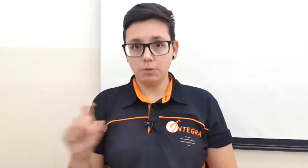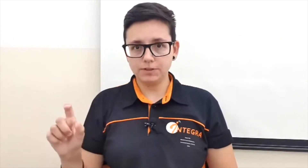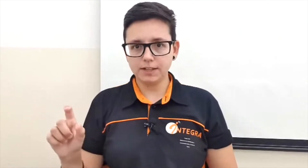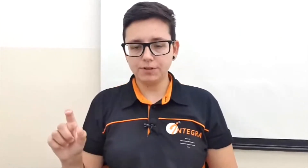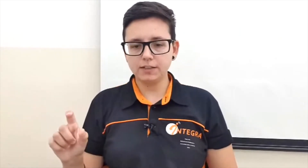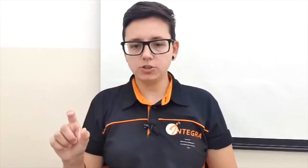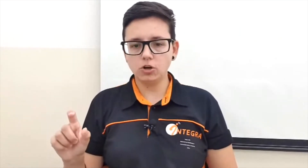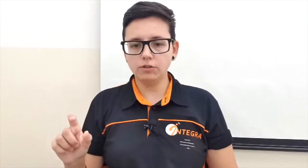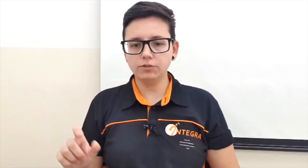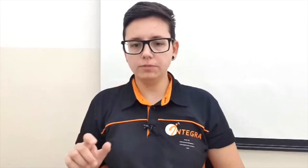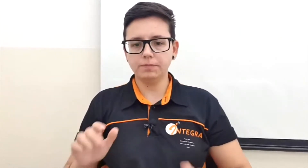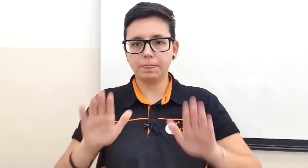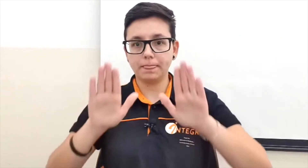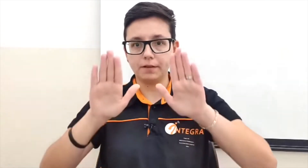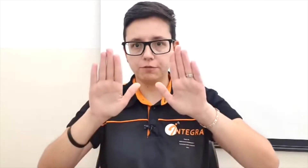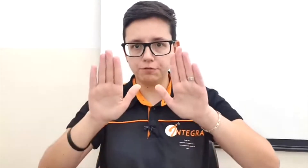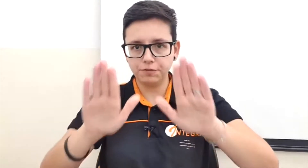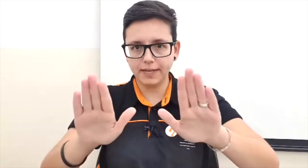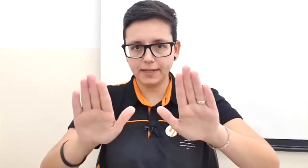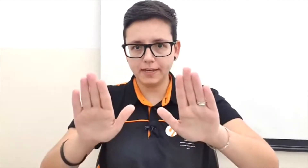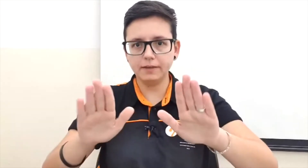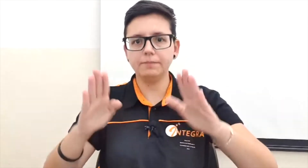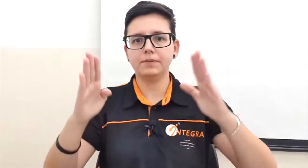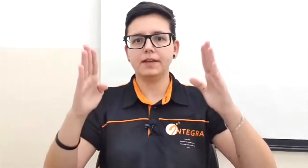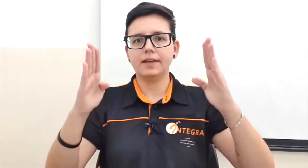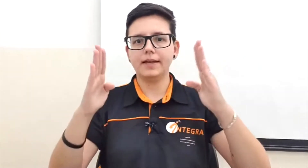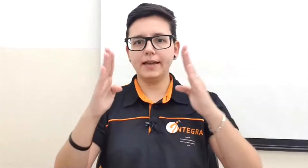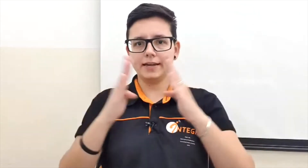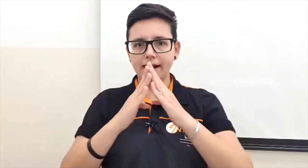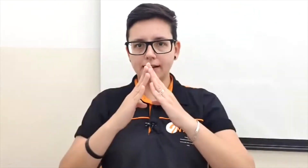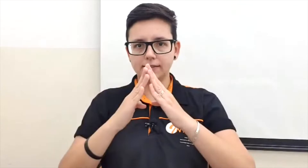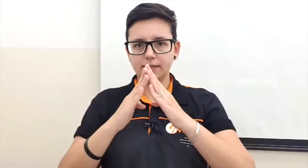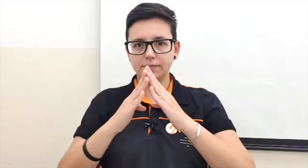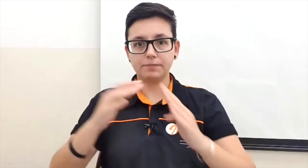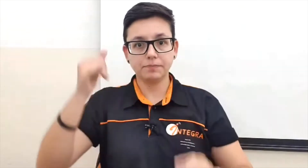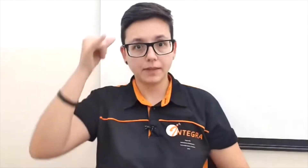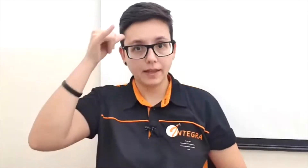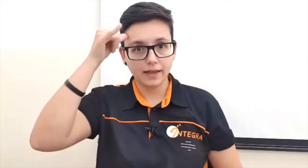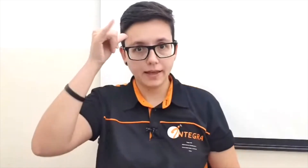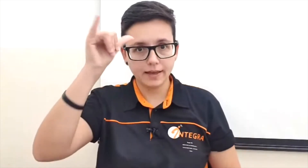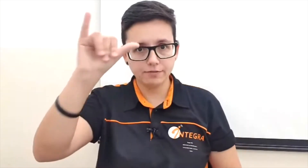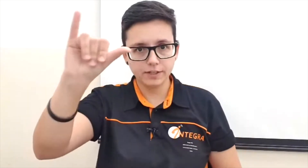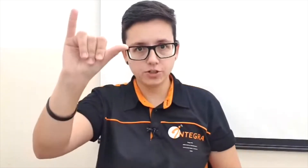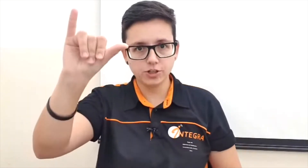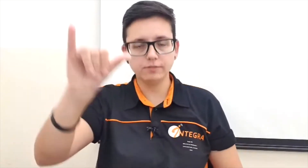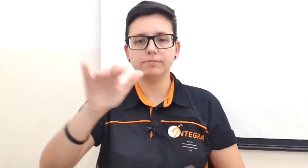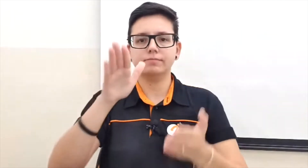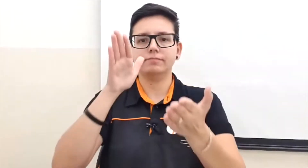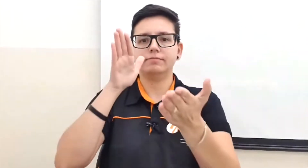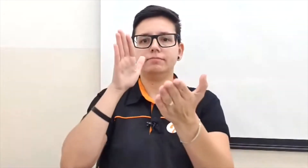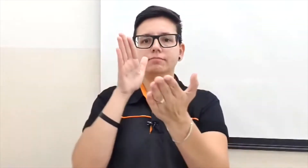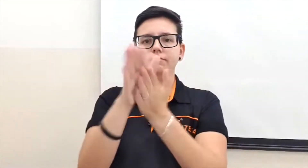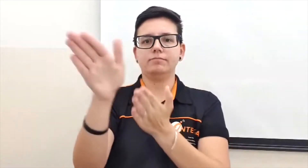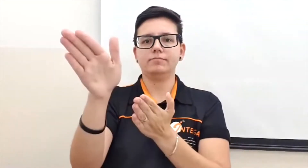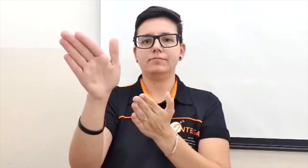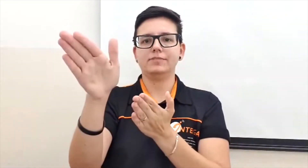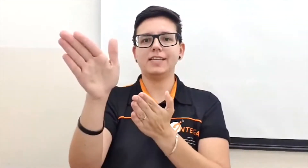fazer a frase de novo? Fique em casa. Evite